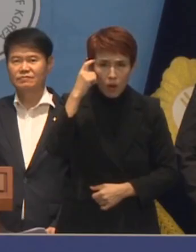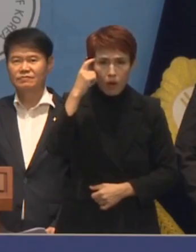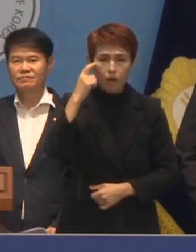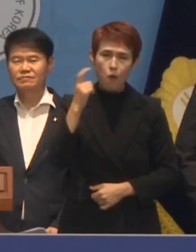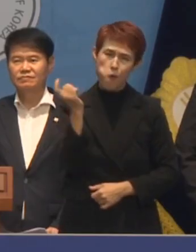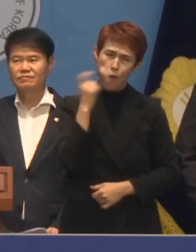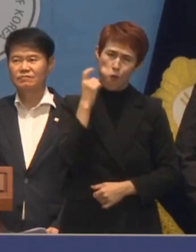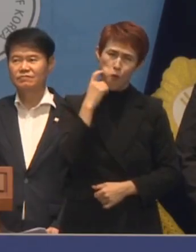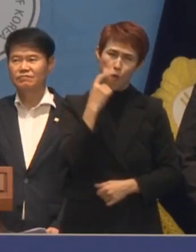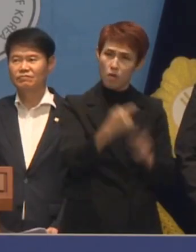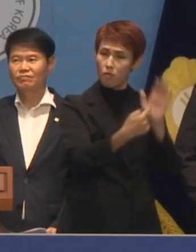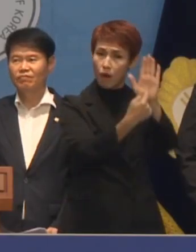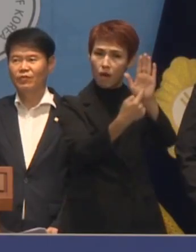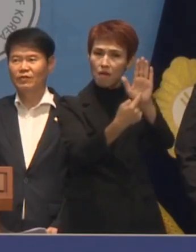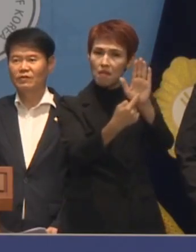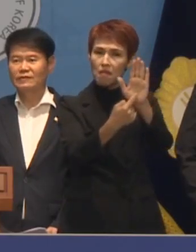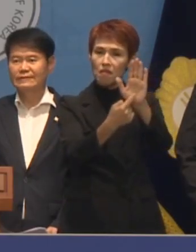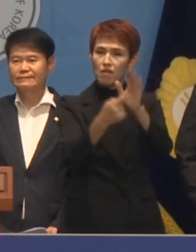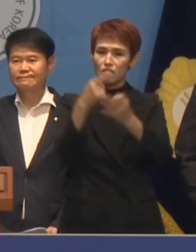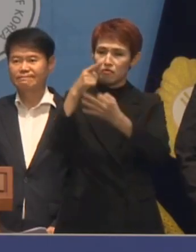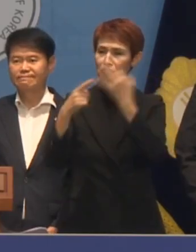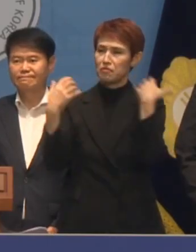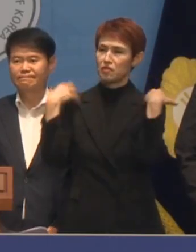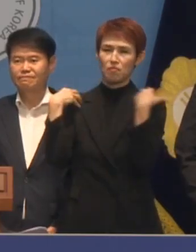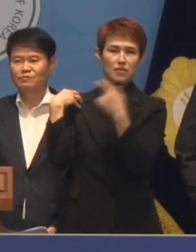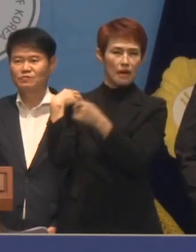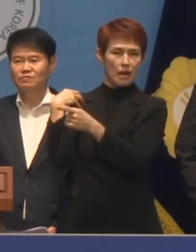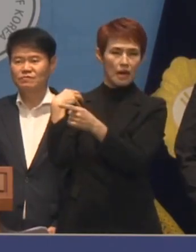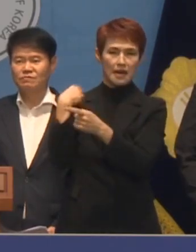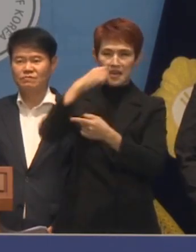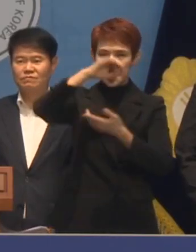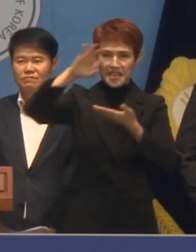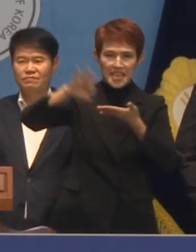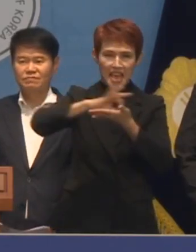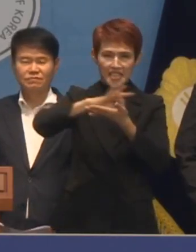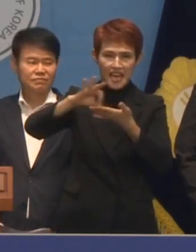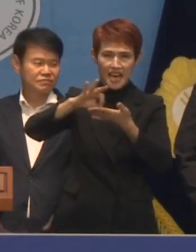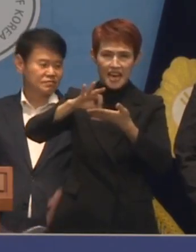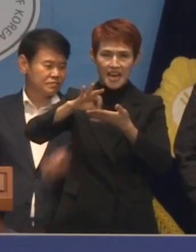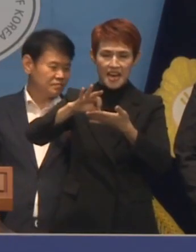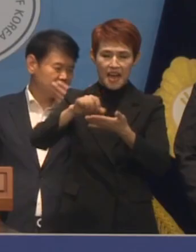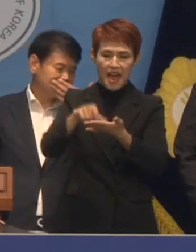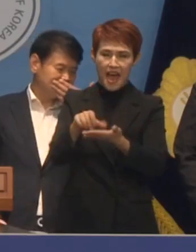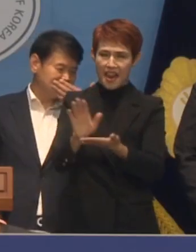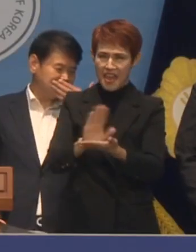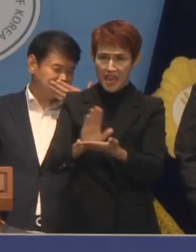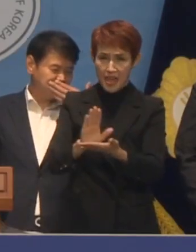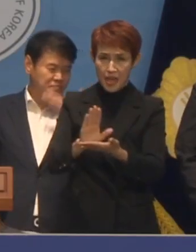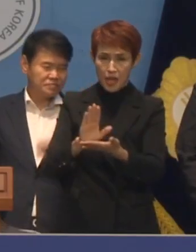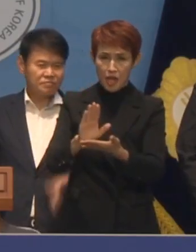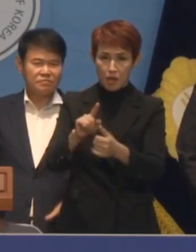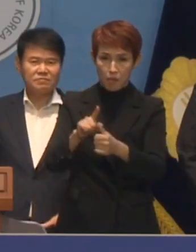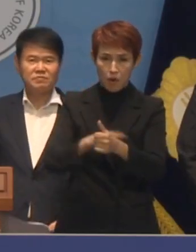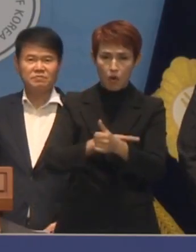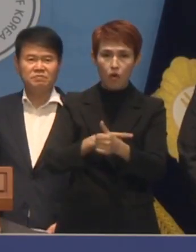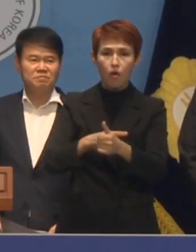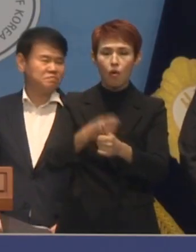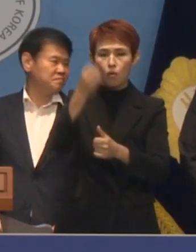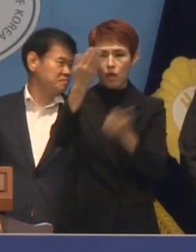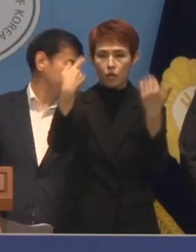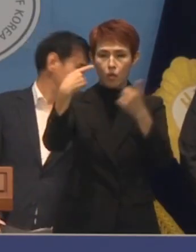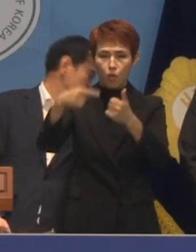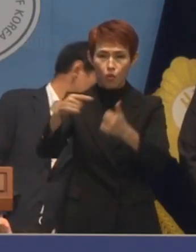호도하여 마치 윤석열 정부가 예산 편성을 하지 않아 무상교육이 자초될